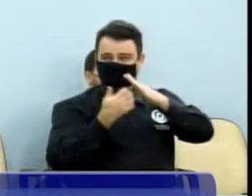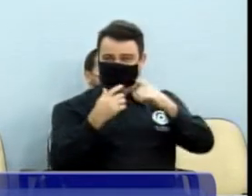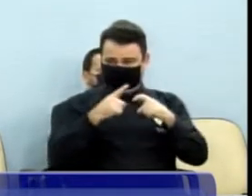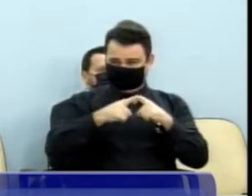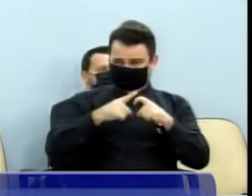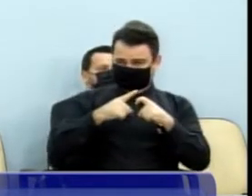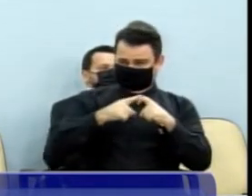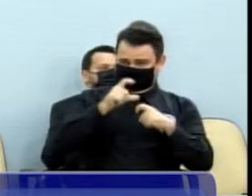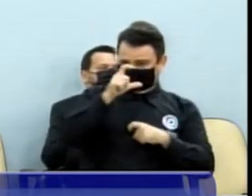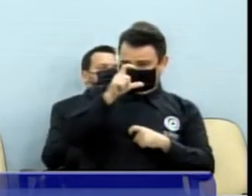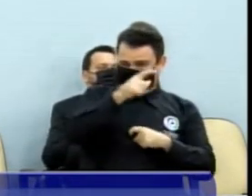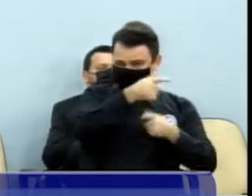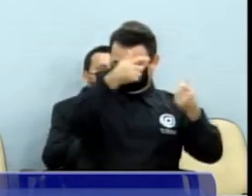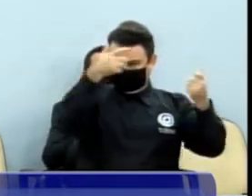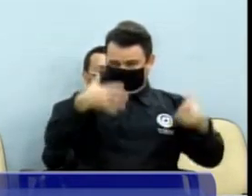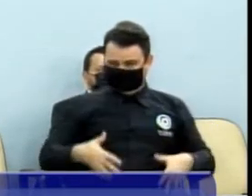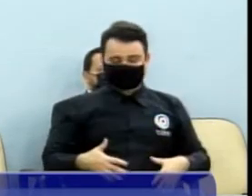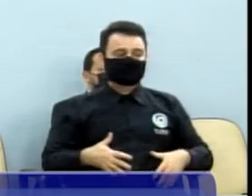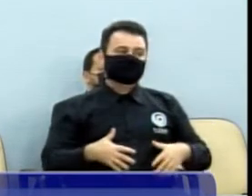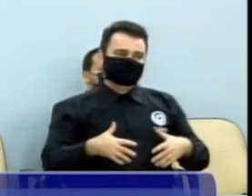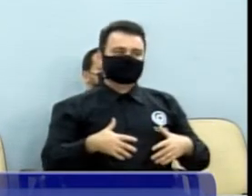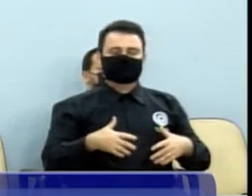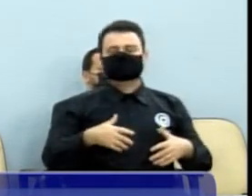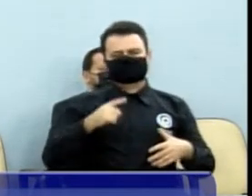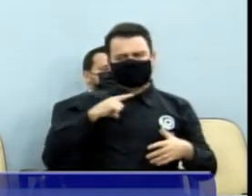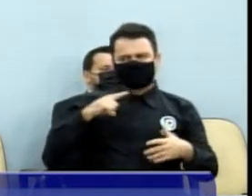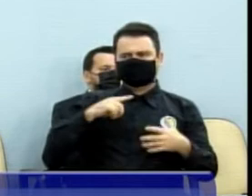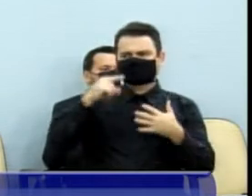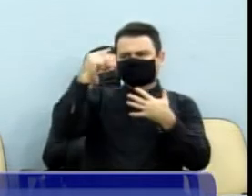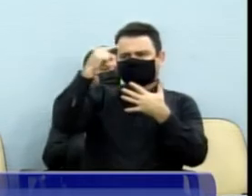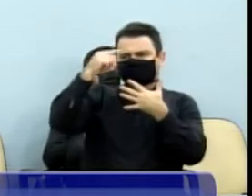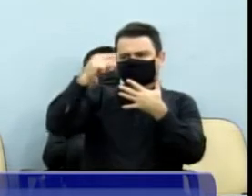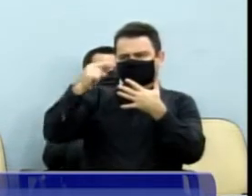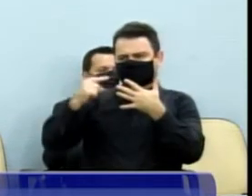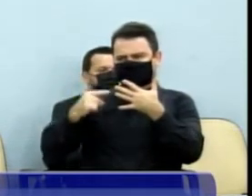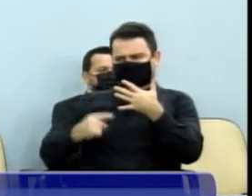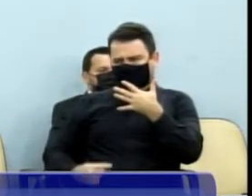algumas possibilidades aqui a gente sabe da dificuldade